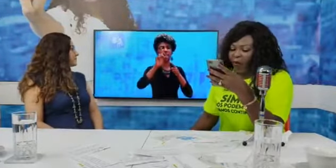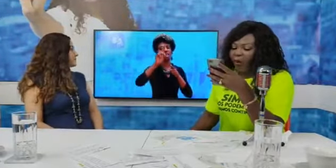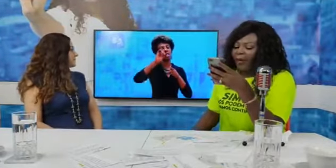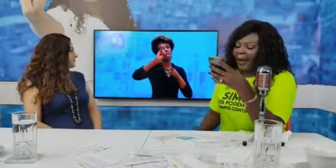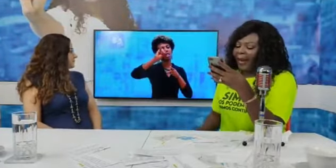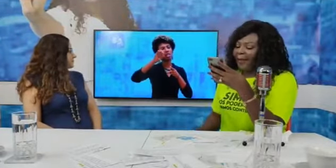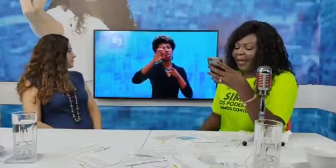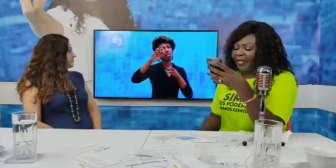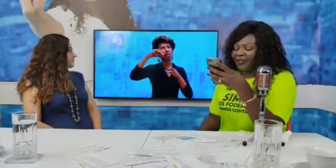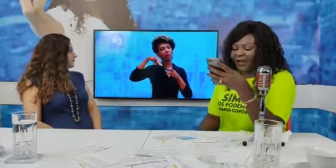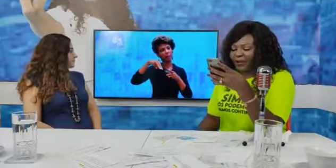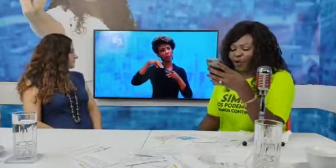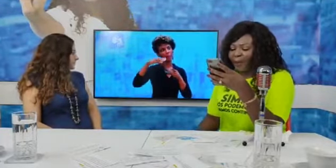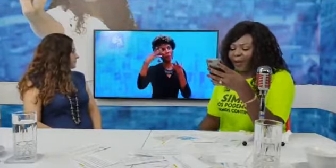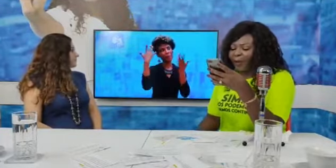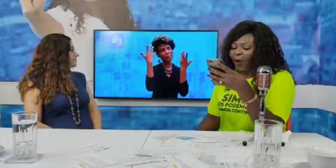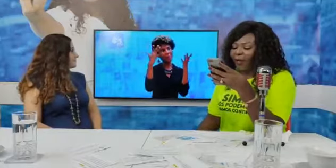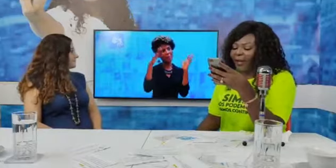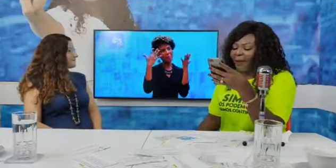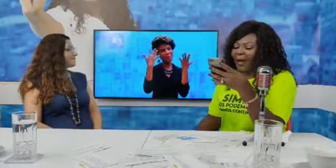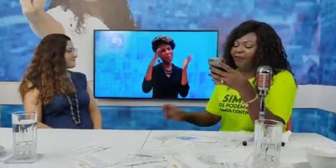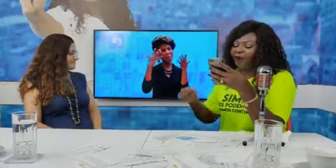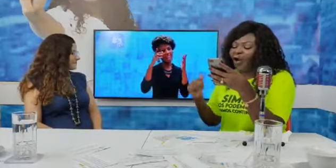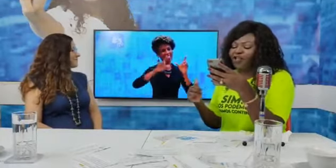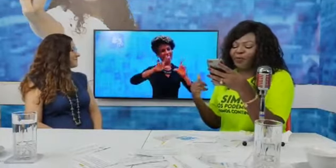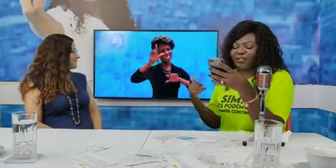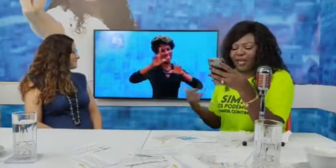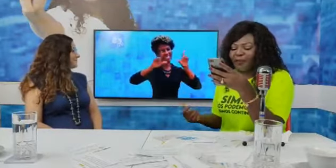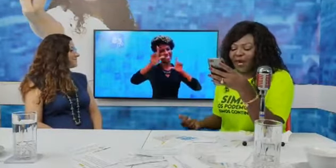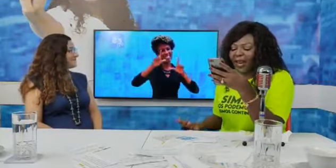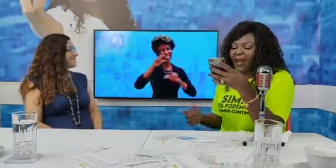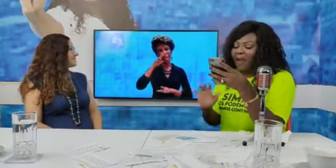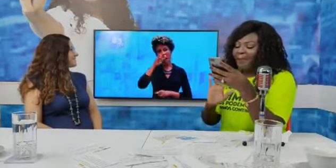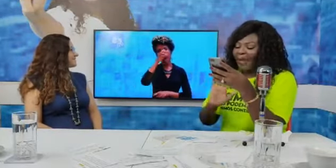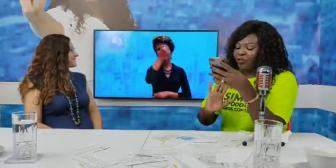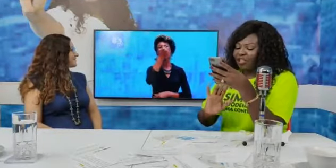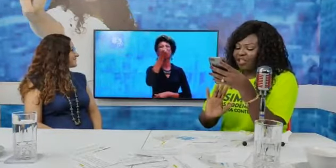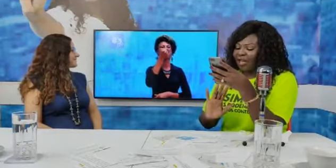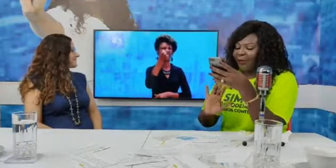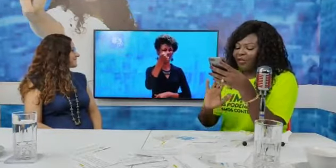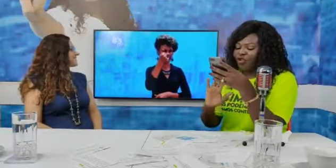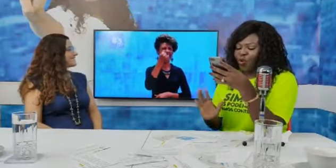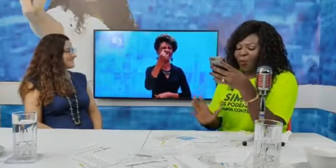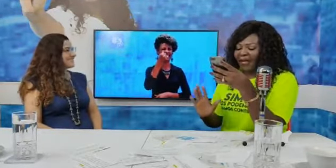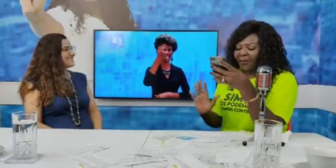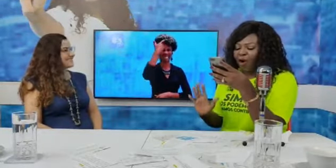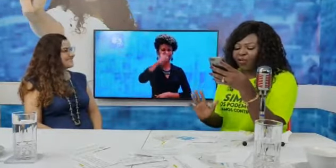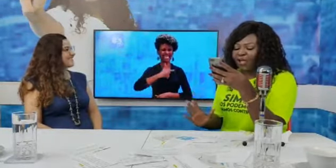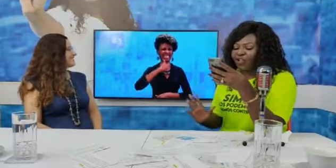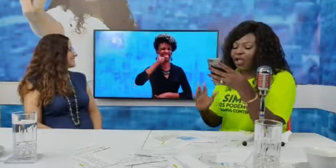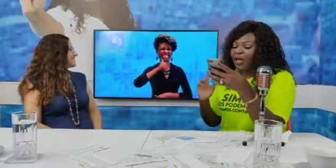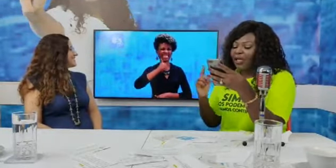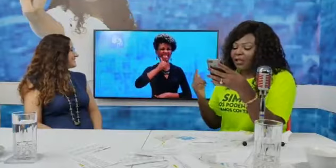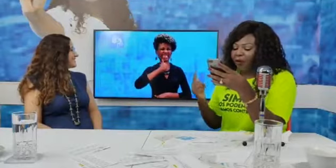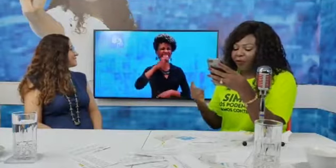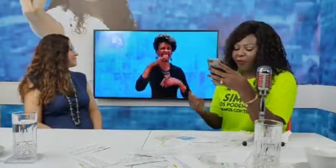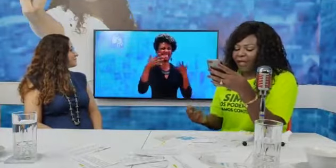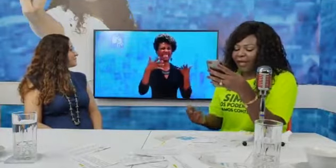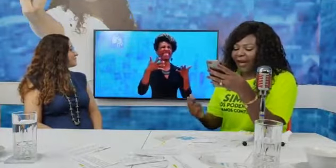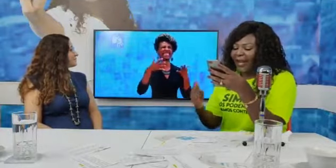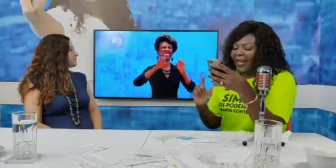Maciel. Parabéns, vereadora, pelo programa Forte por Ser Mulher. Pelo sistema super importante que